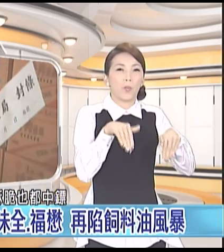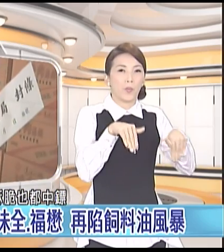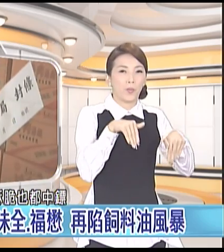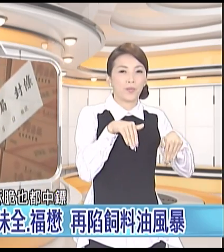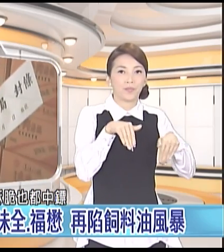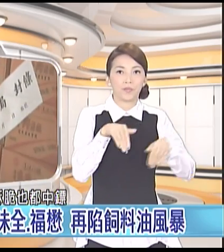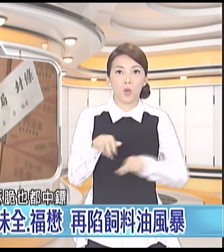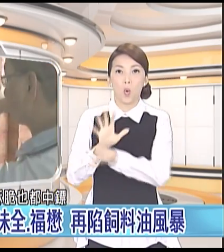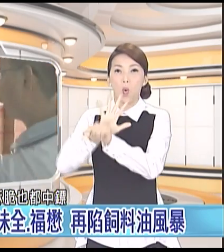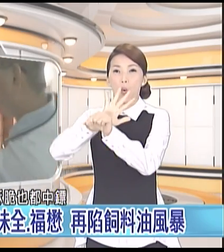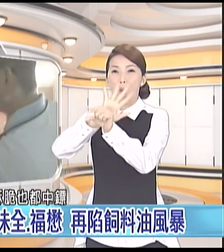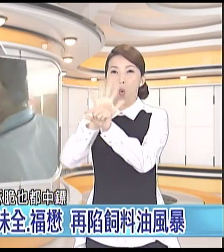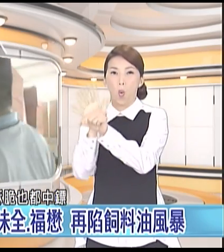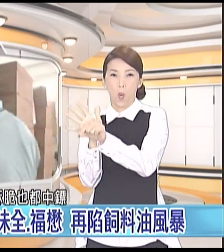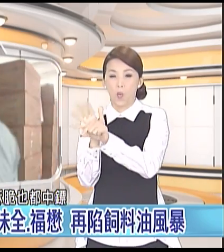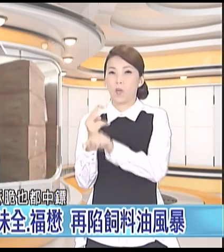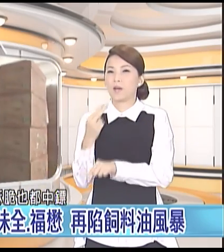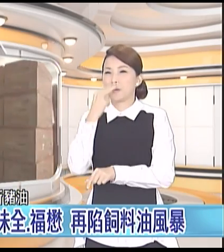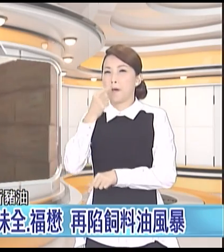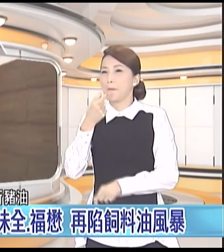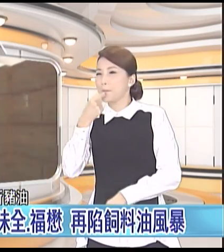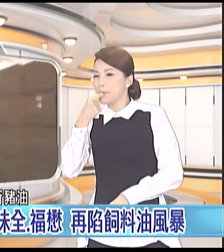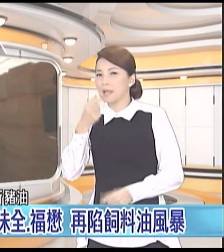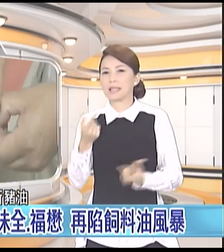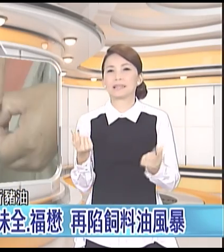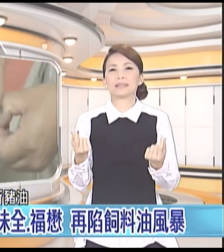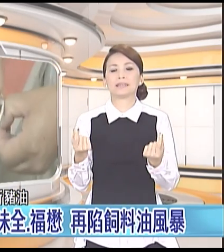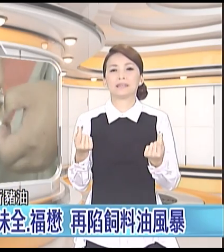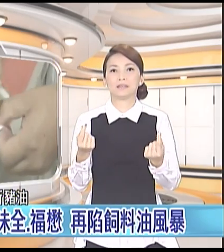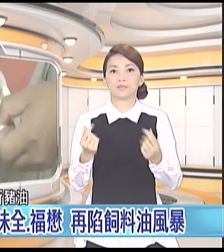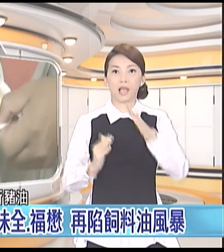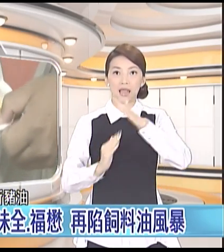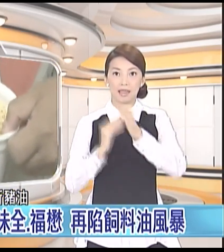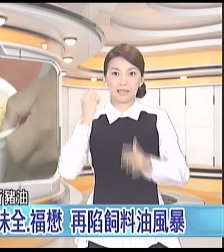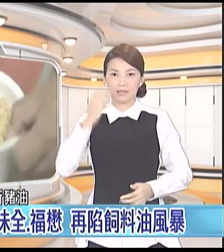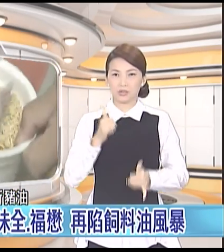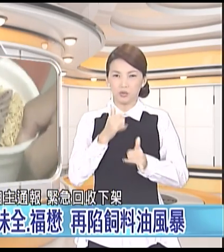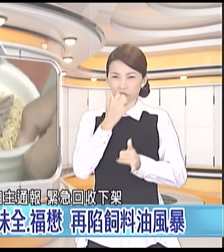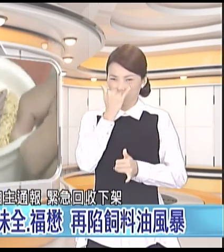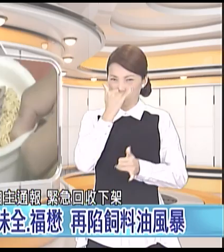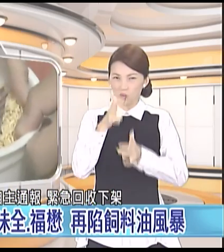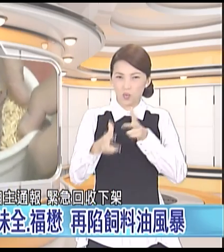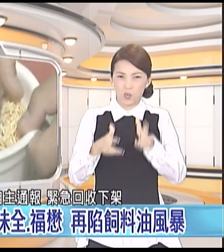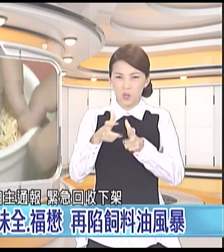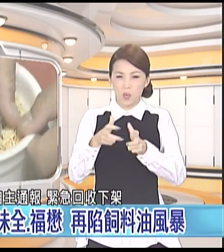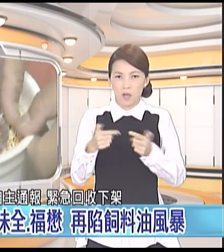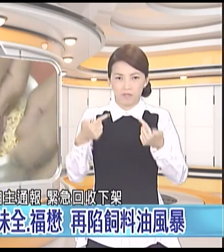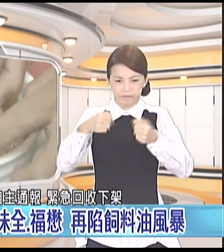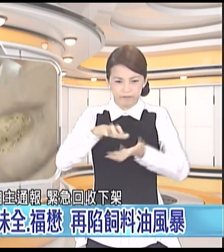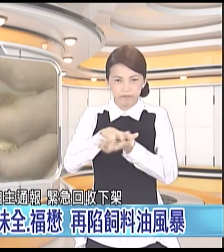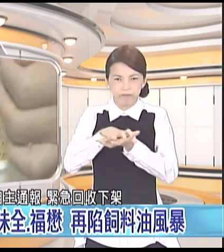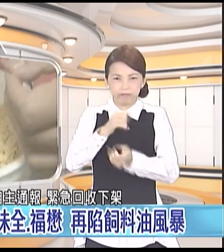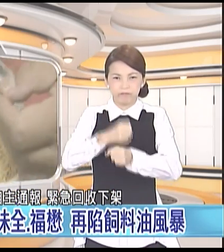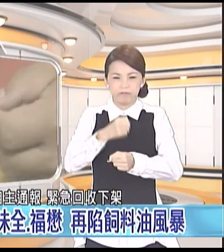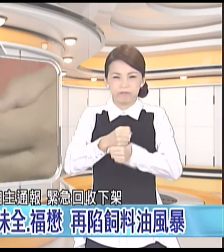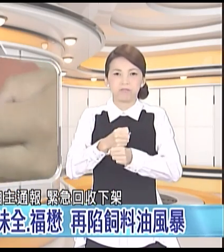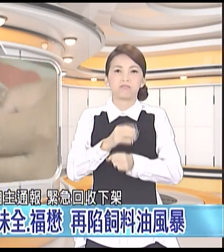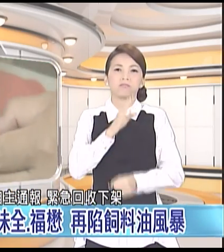脆也都中标了，用到了是顶新的猪油。桃园工厂自主通报，紧急